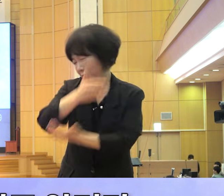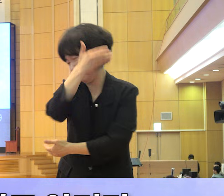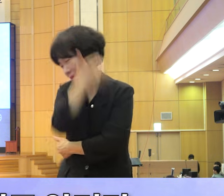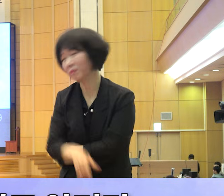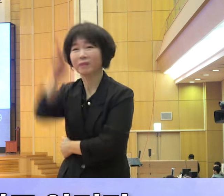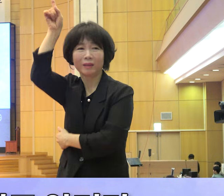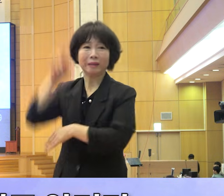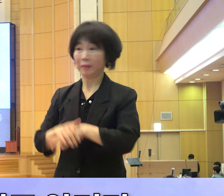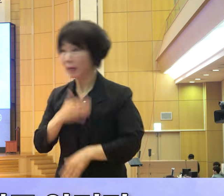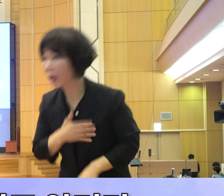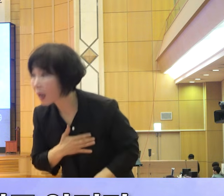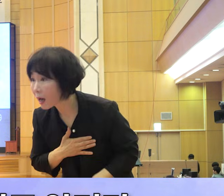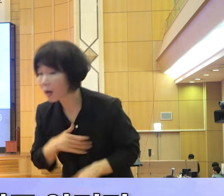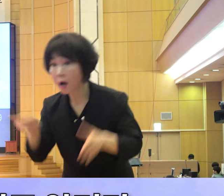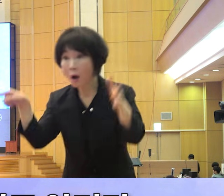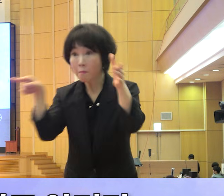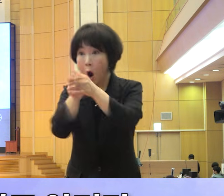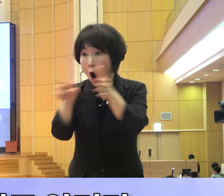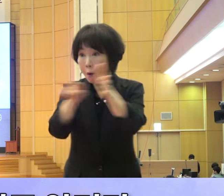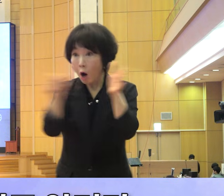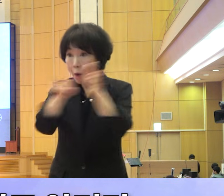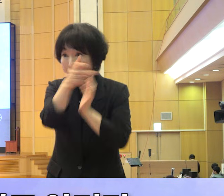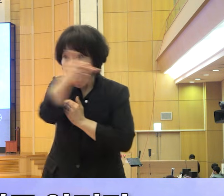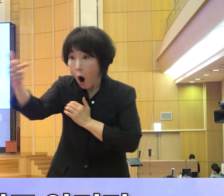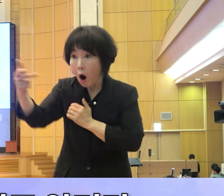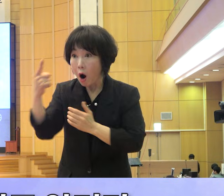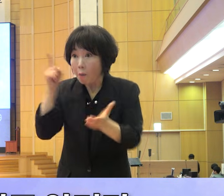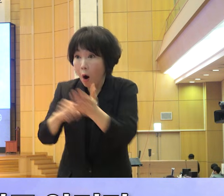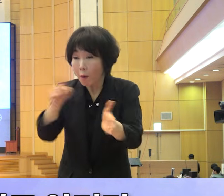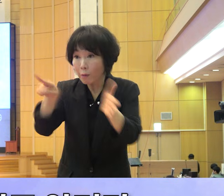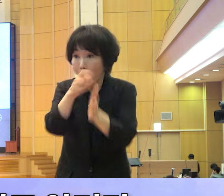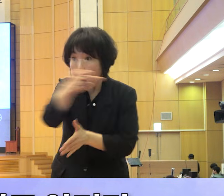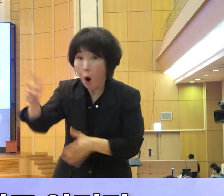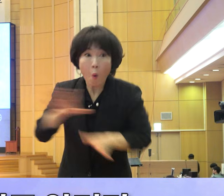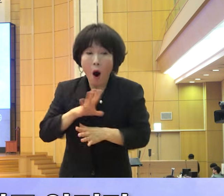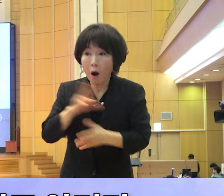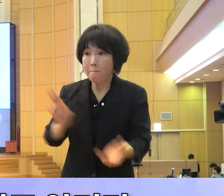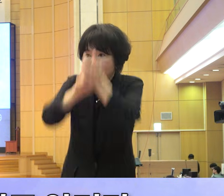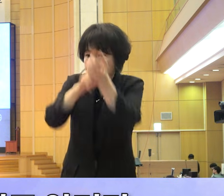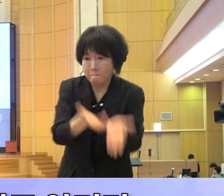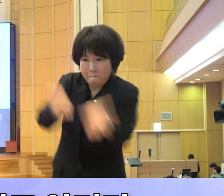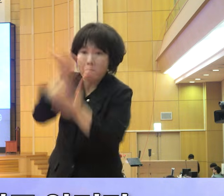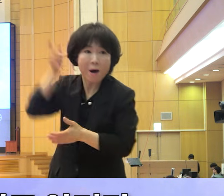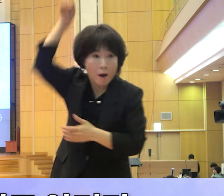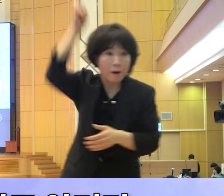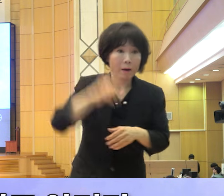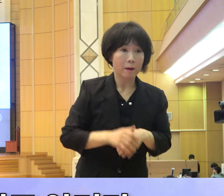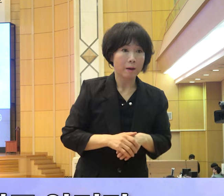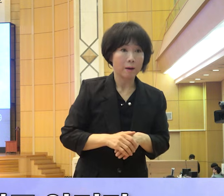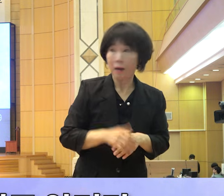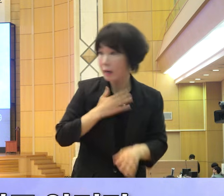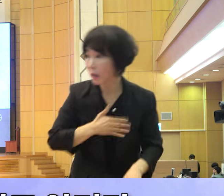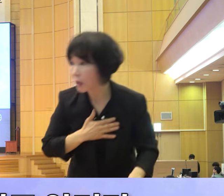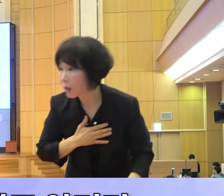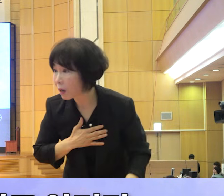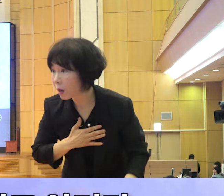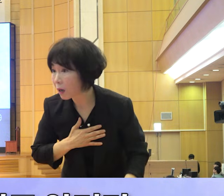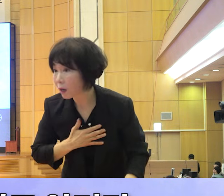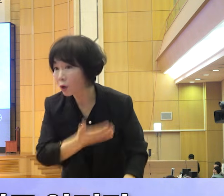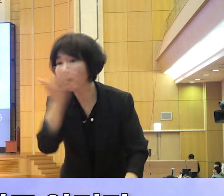않습니다. 큰 믿음이 있는 자에게 기적을 보려면요,